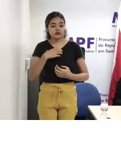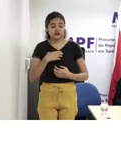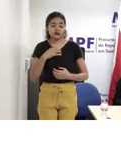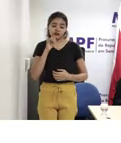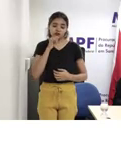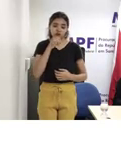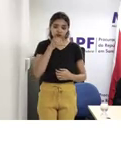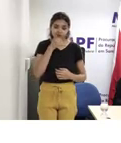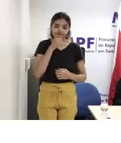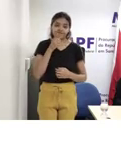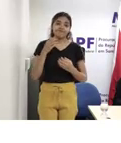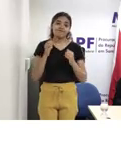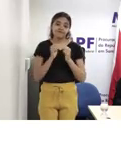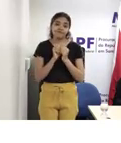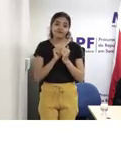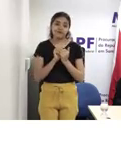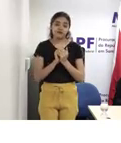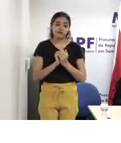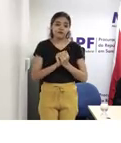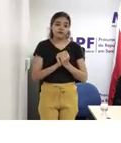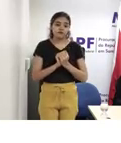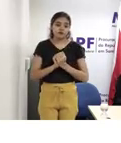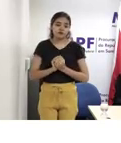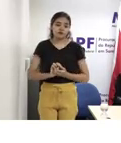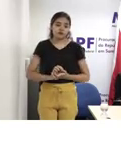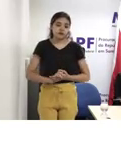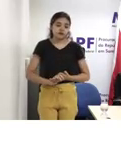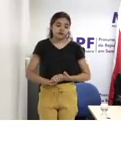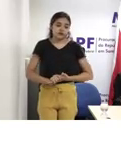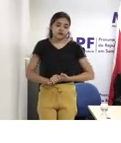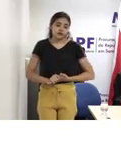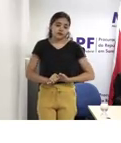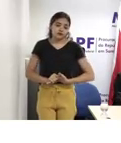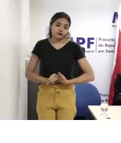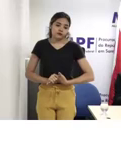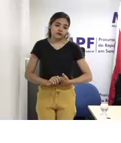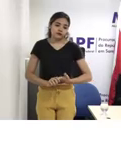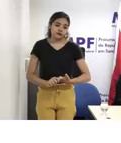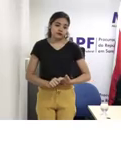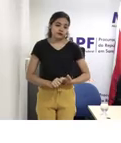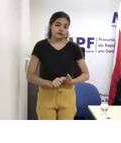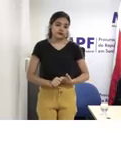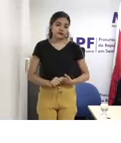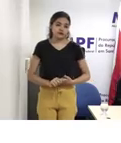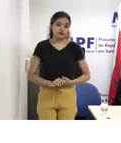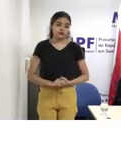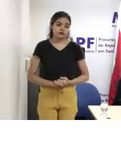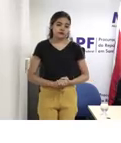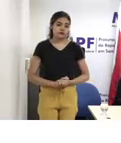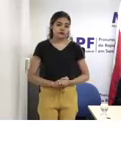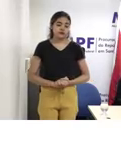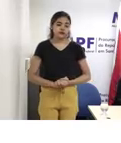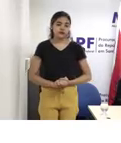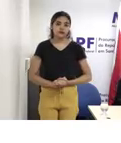os controles sociais nós temos parar para pensar nesse crime isso essa informação tá chegando nós